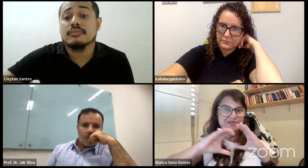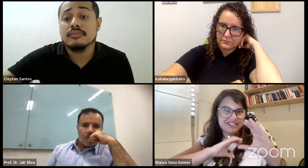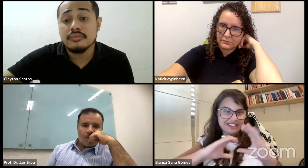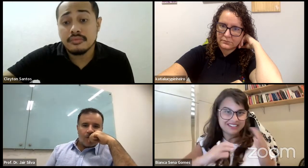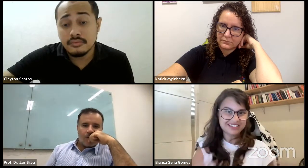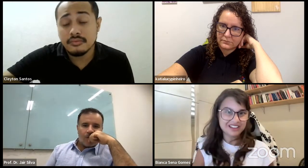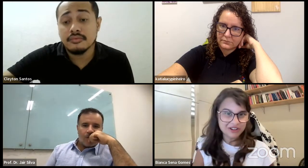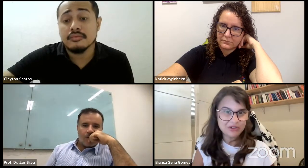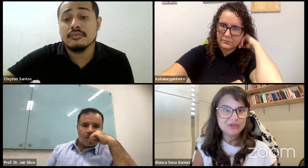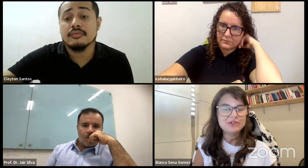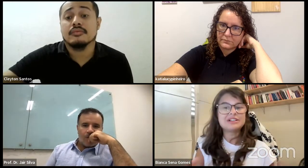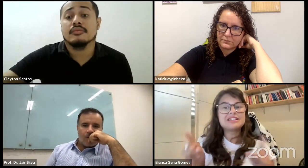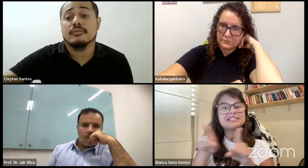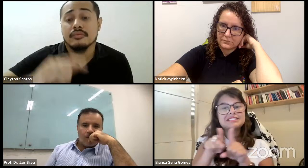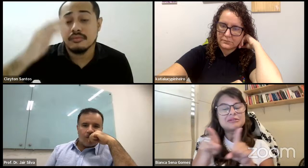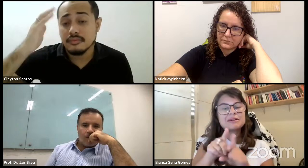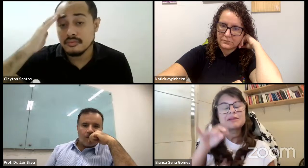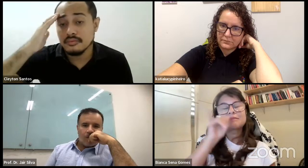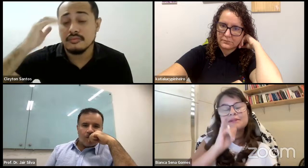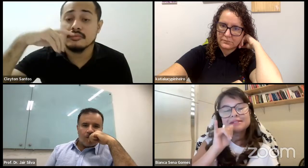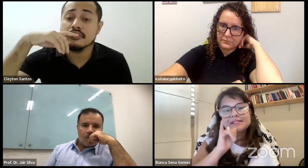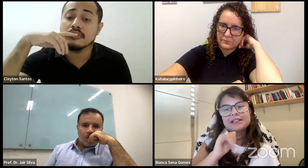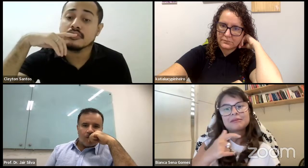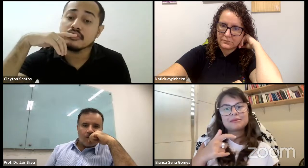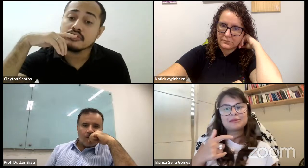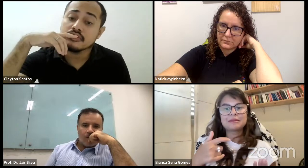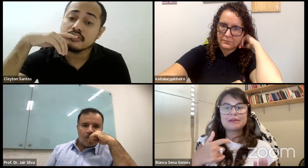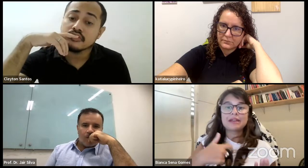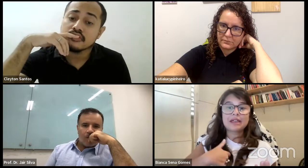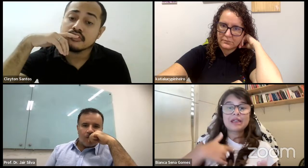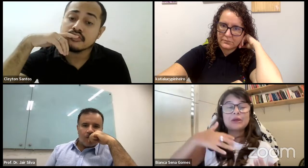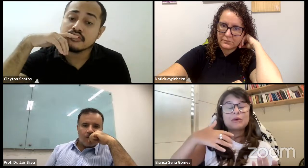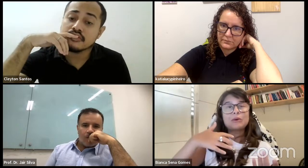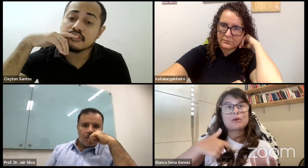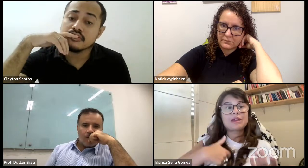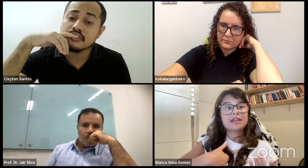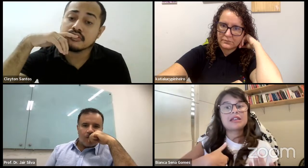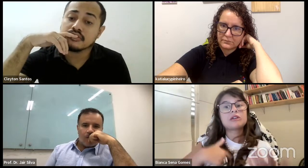você pode colocar isso e comunicar isso pra gente.